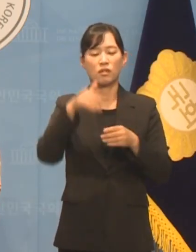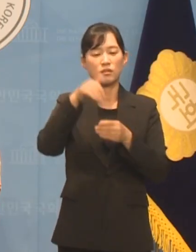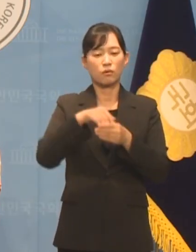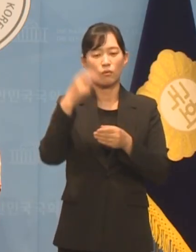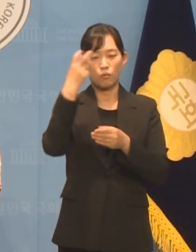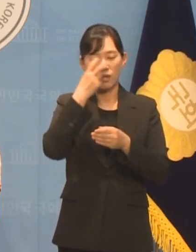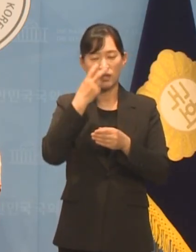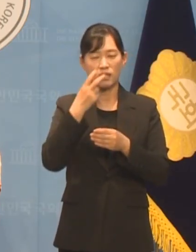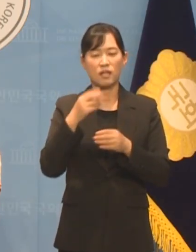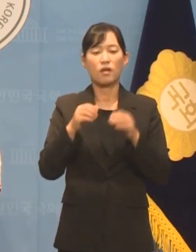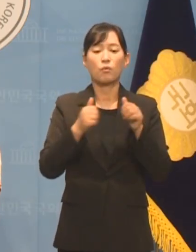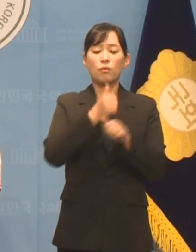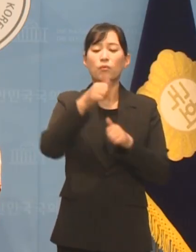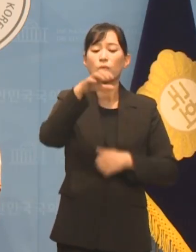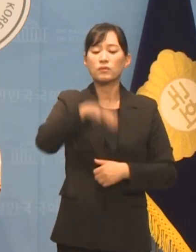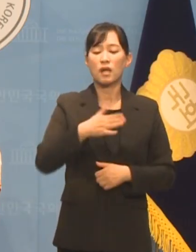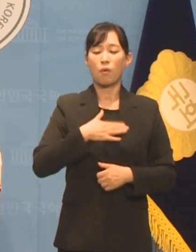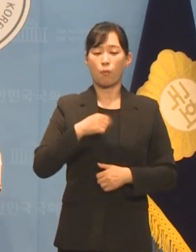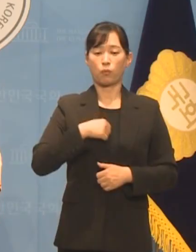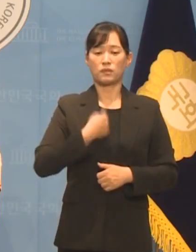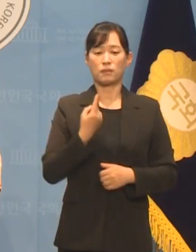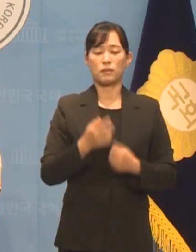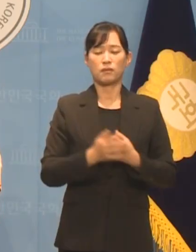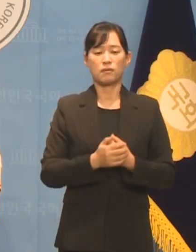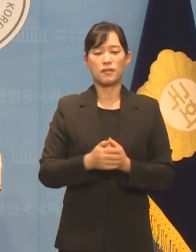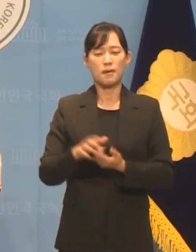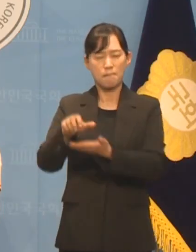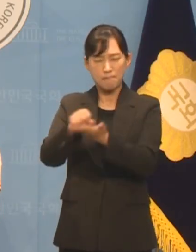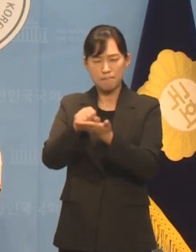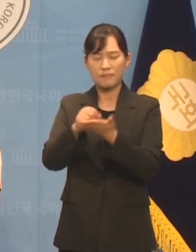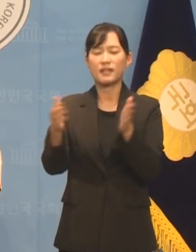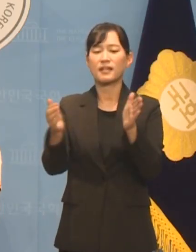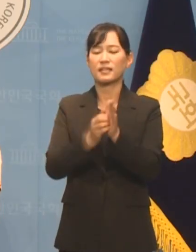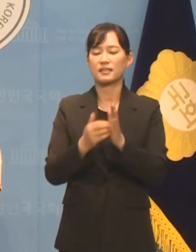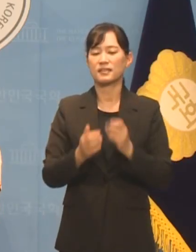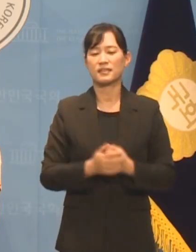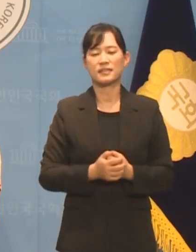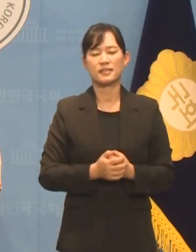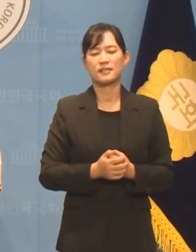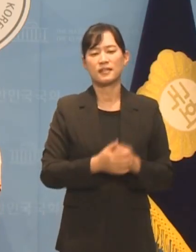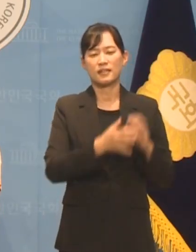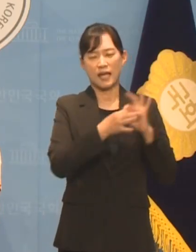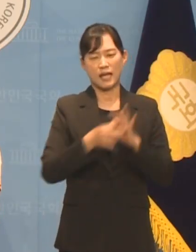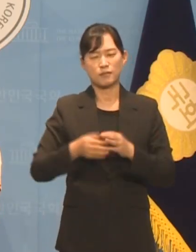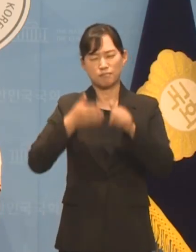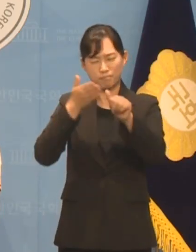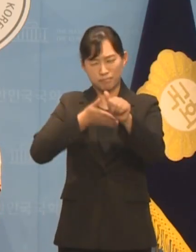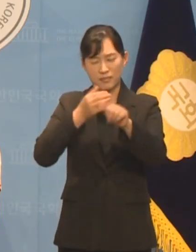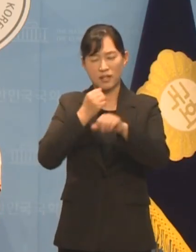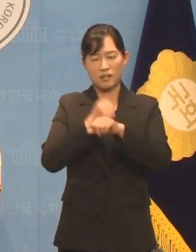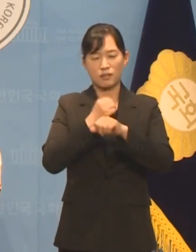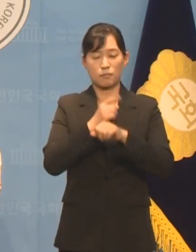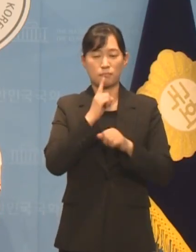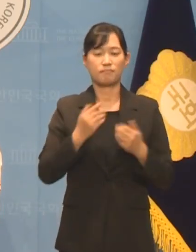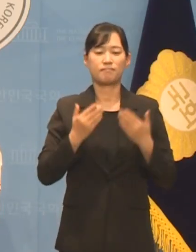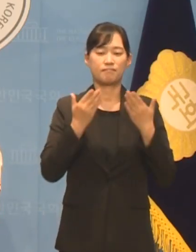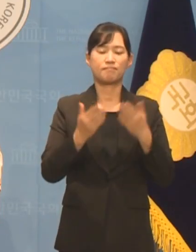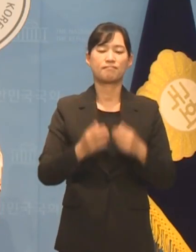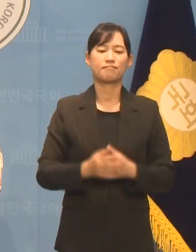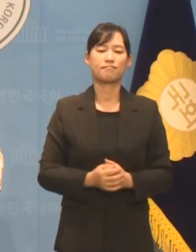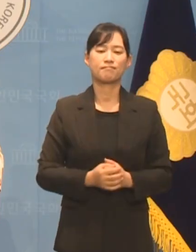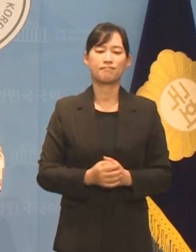선관위에서 제 혼자만이라도 나가서 이것이 받아들일 때까지 이렇게 요구할 것을 말씀드립니다.